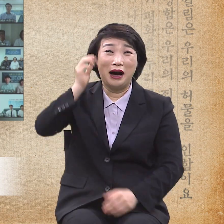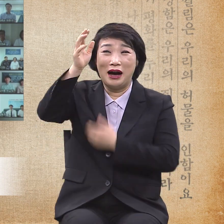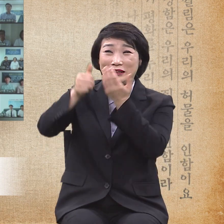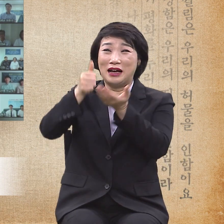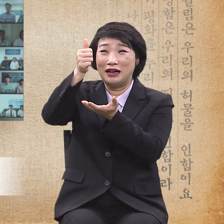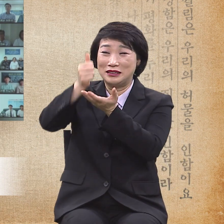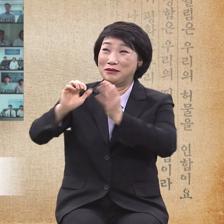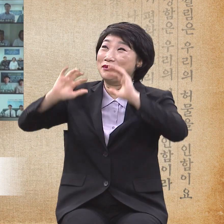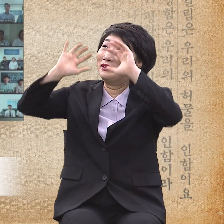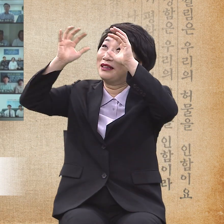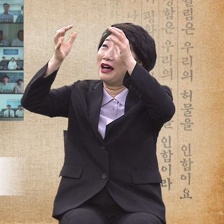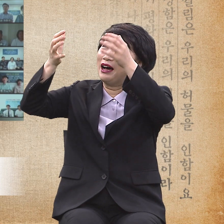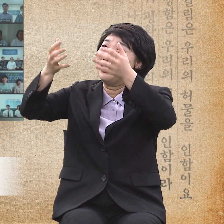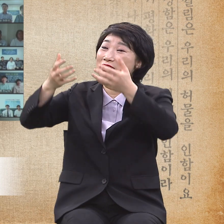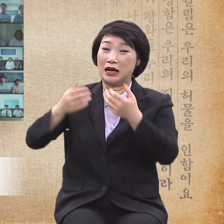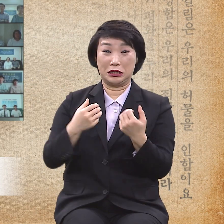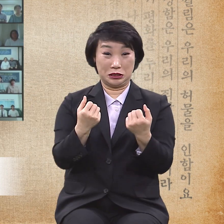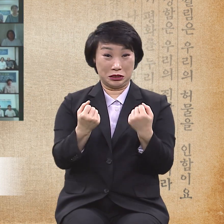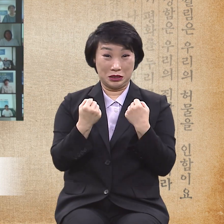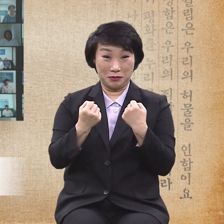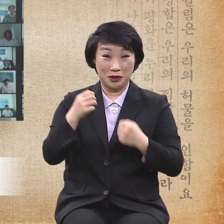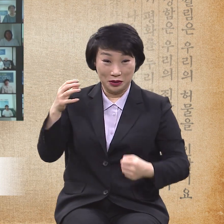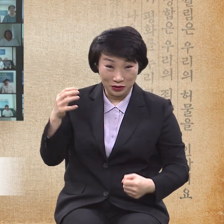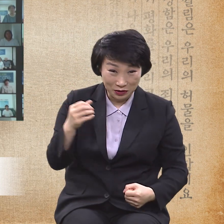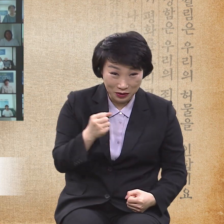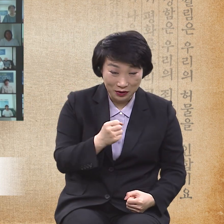하나님 나라